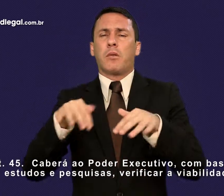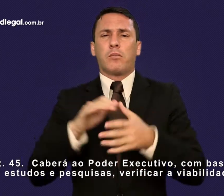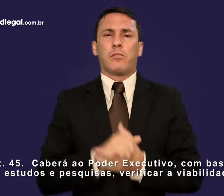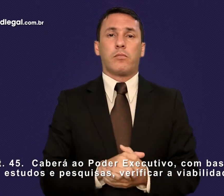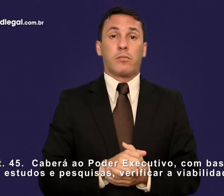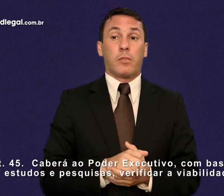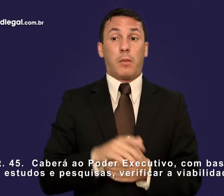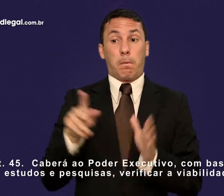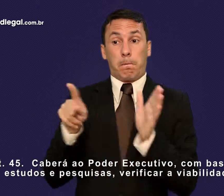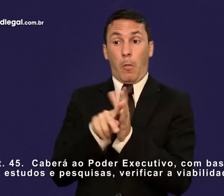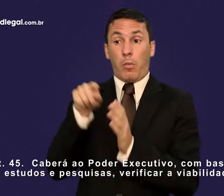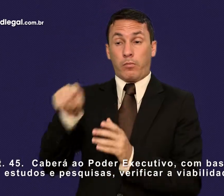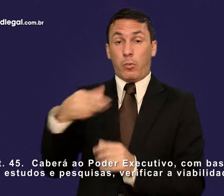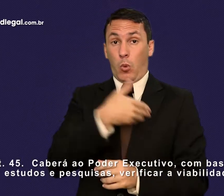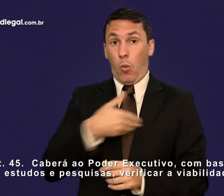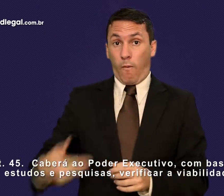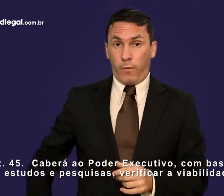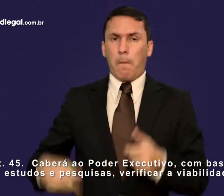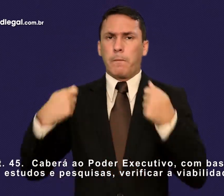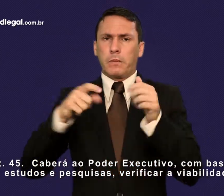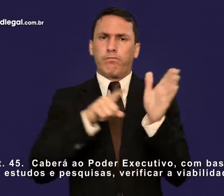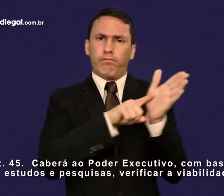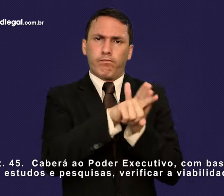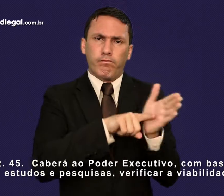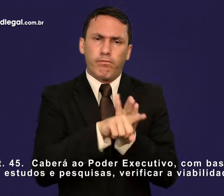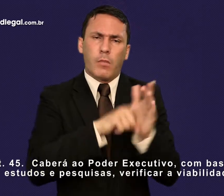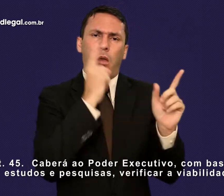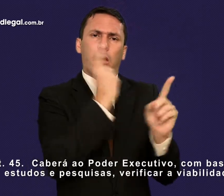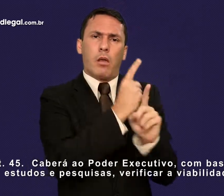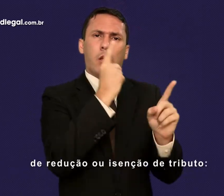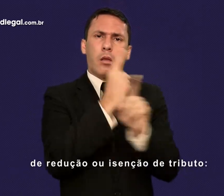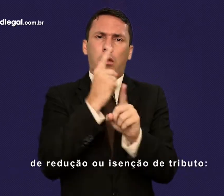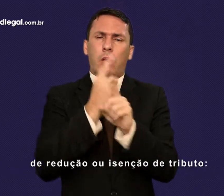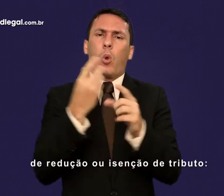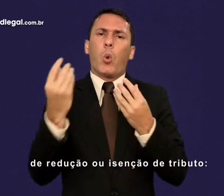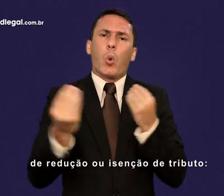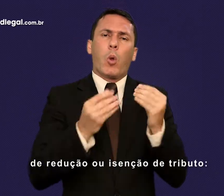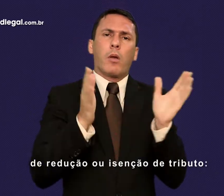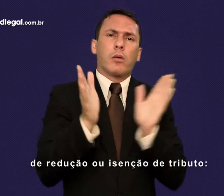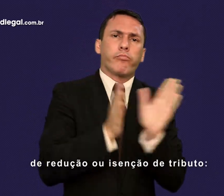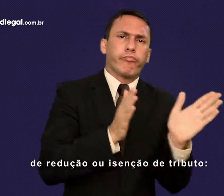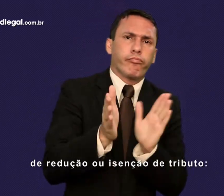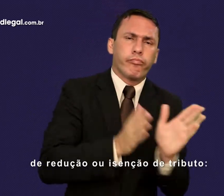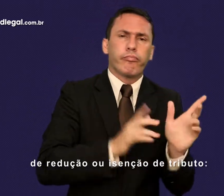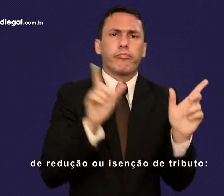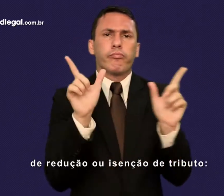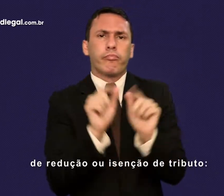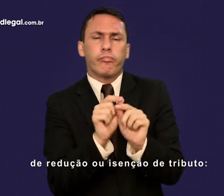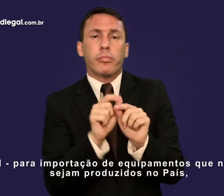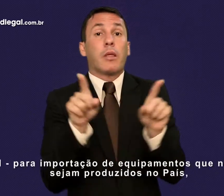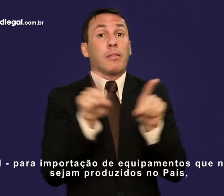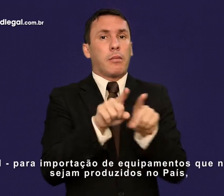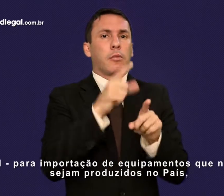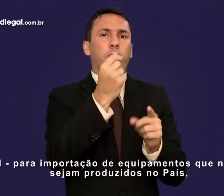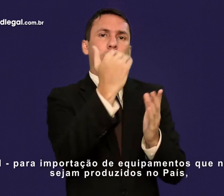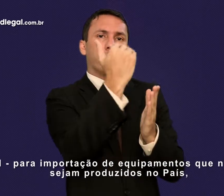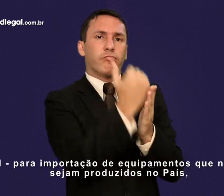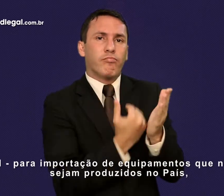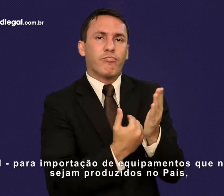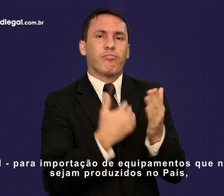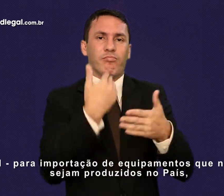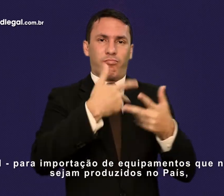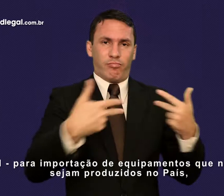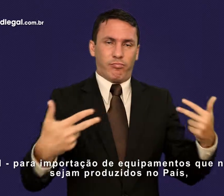Poder Executivo, com base em estudos e pesquisas, verificar a viabilidade de redução ou isenção de tributo. Inciso